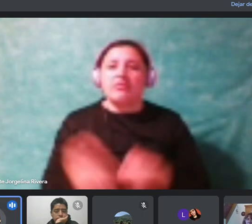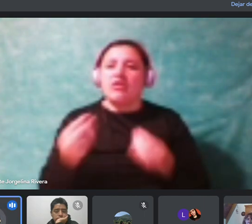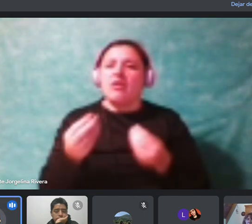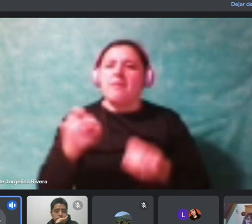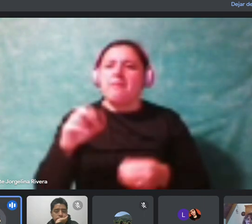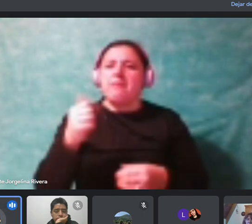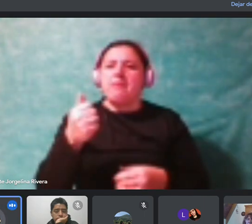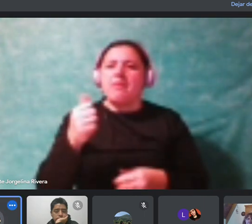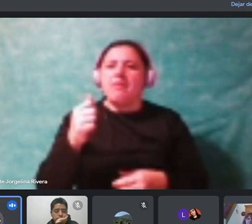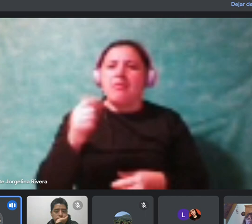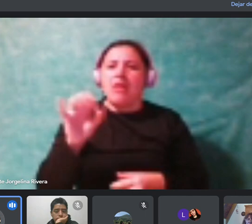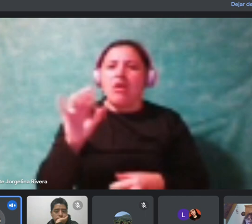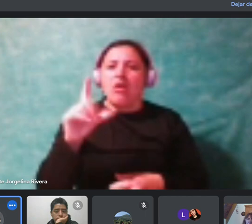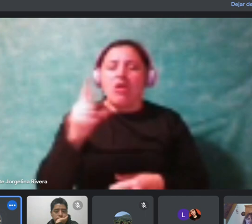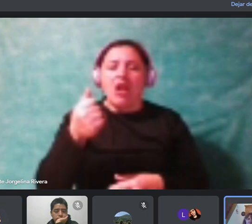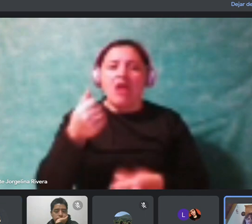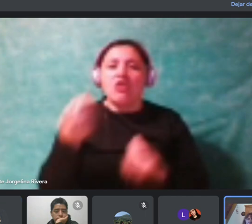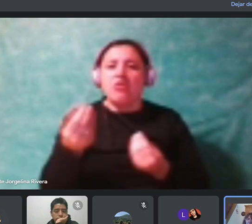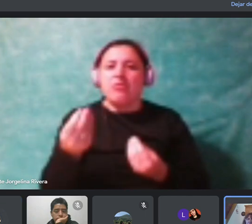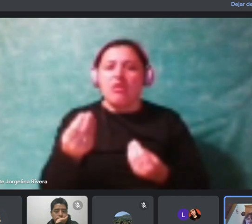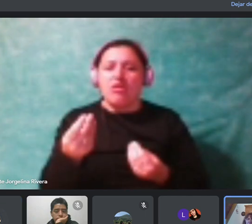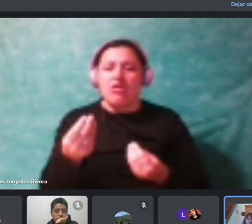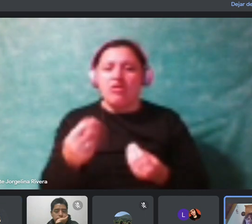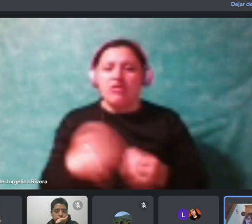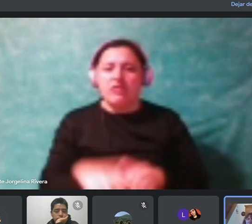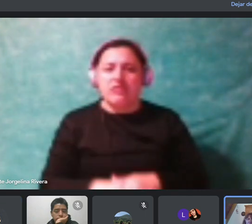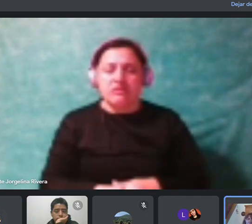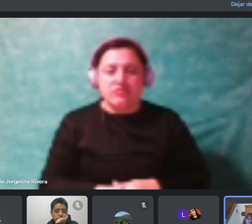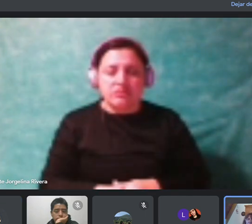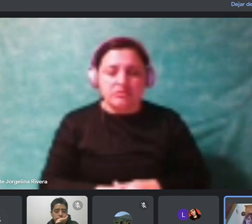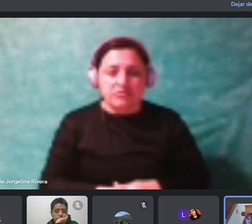De, no sabes. Sí, de.